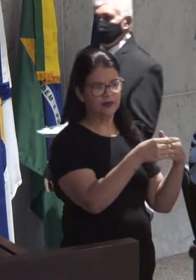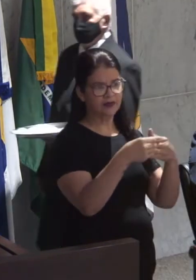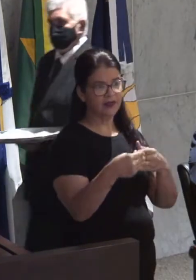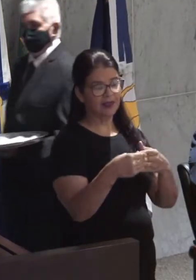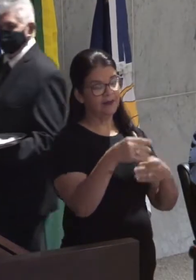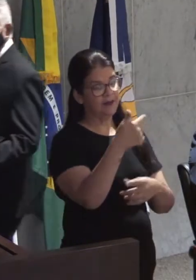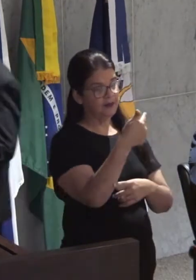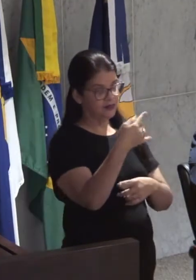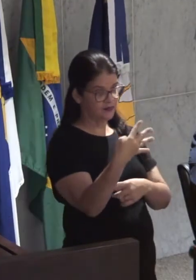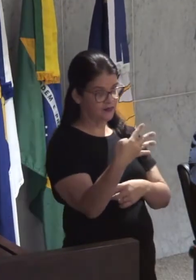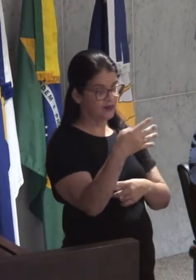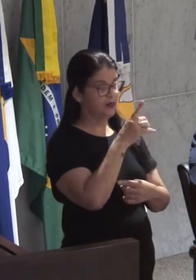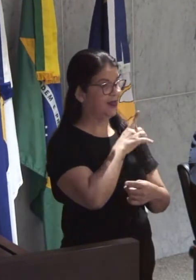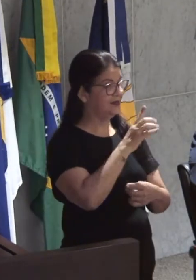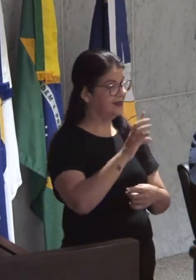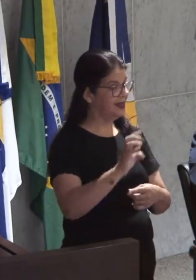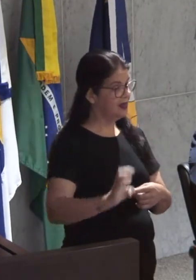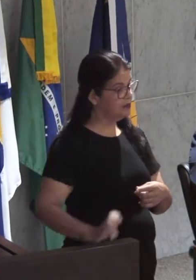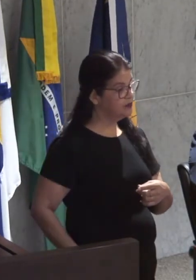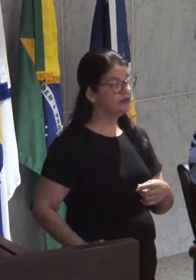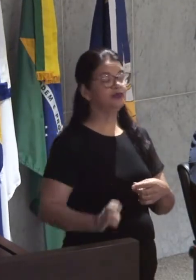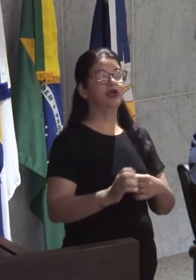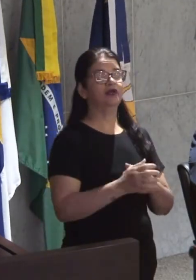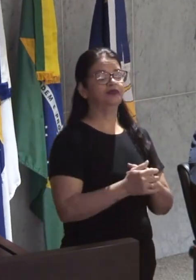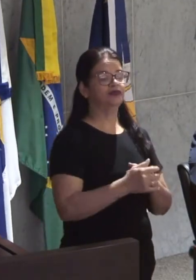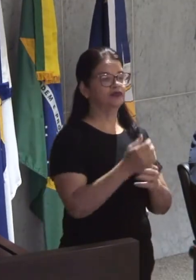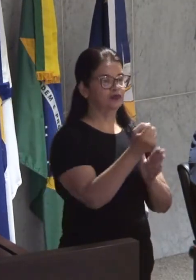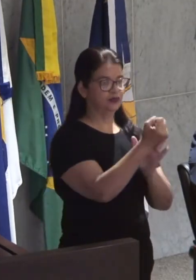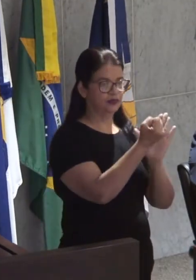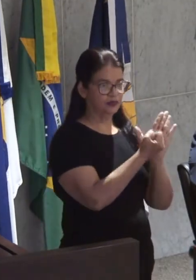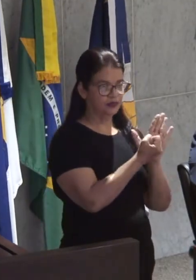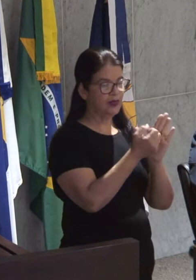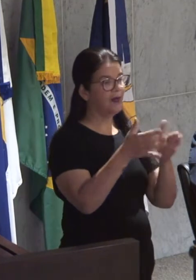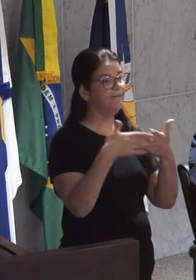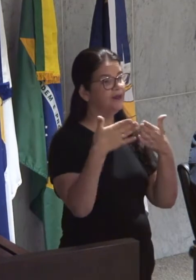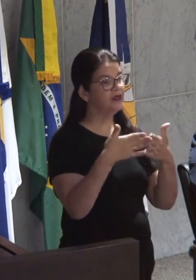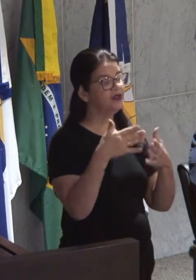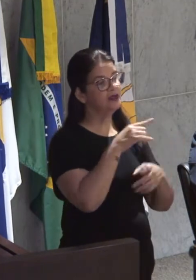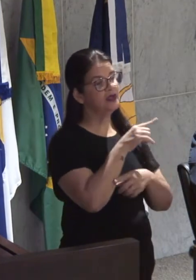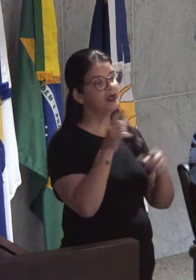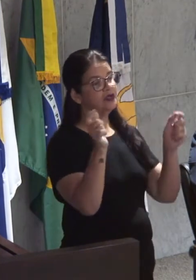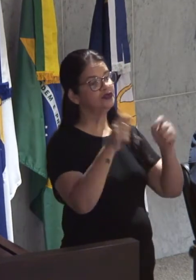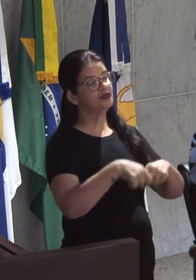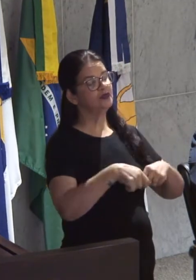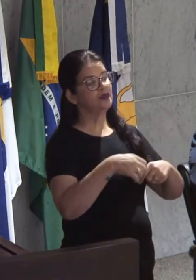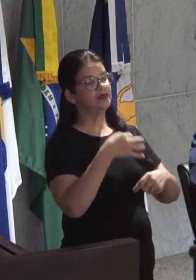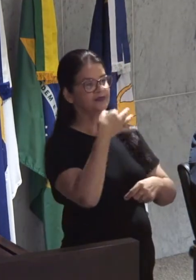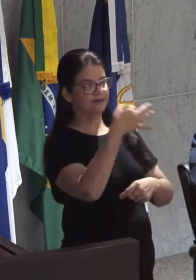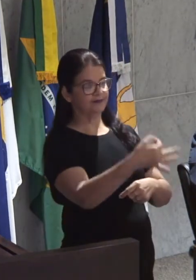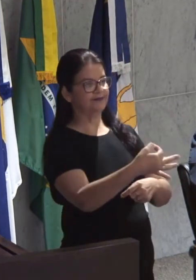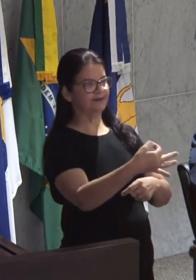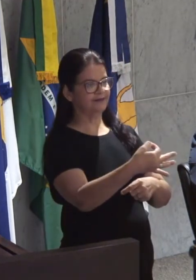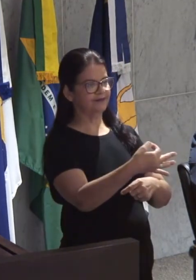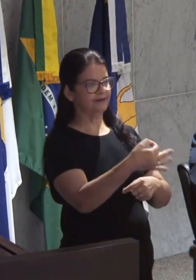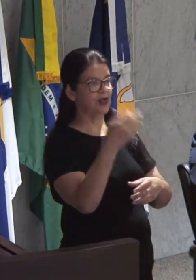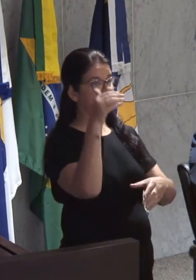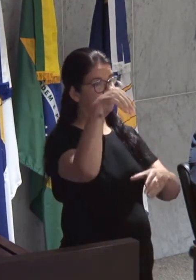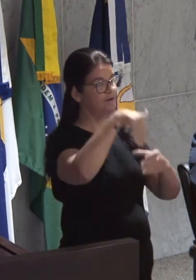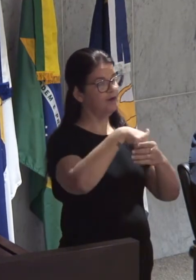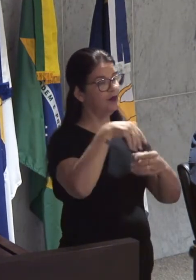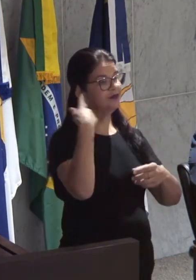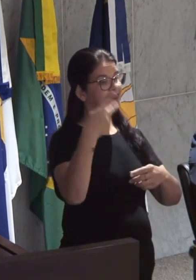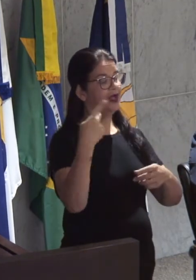esses 24 deputados estaduais um documento pedindo que eles possam se posicionar e votar no